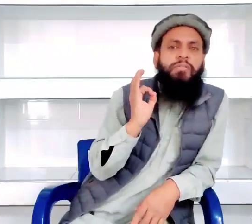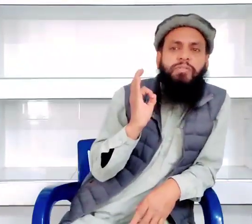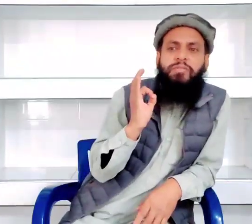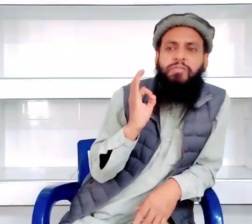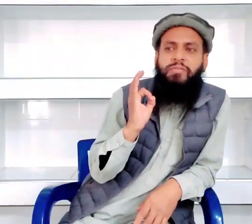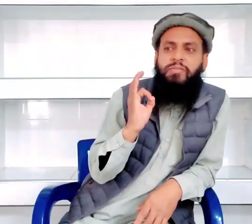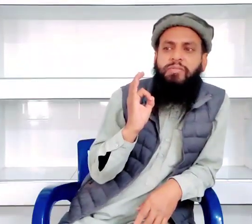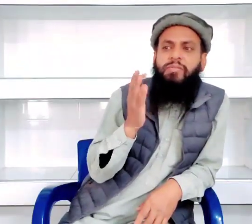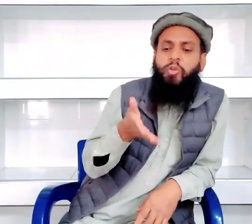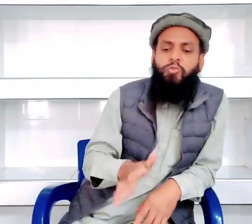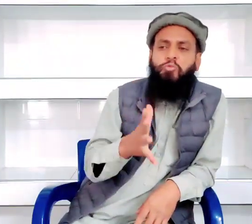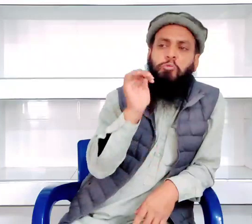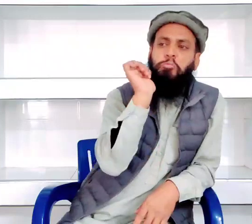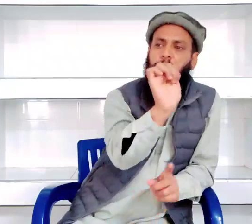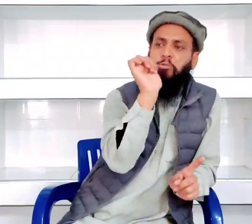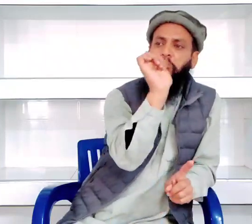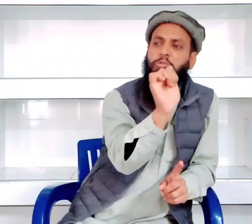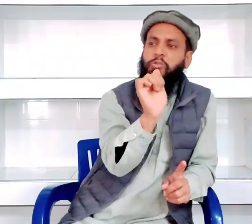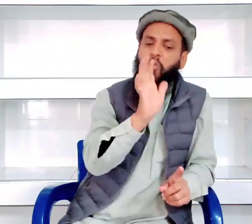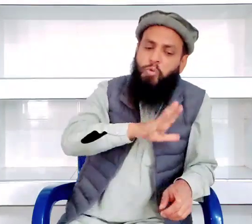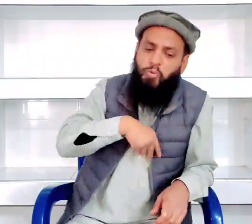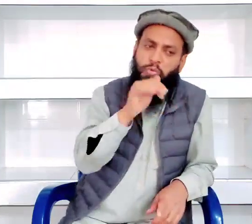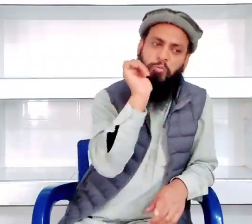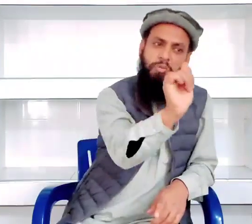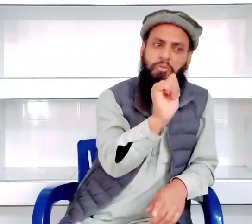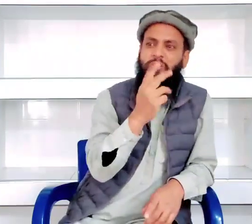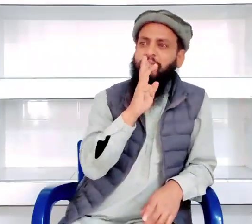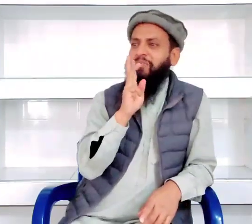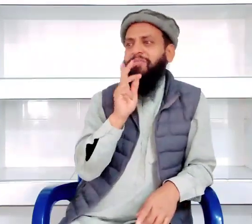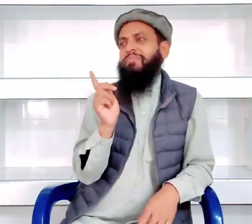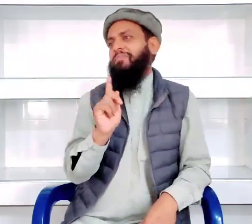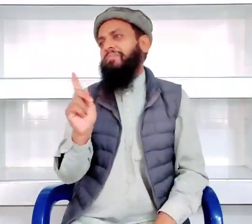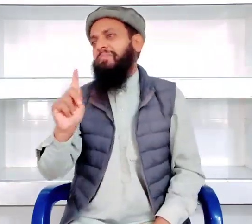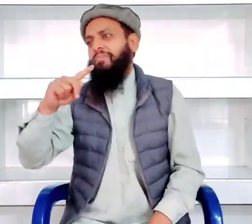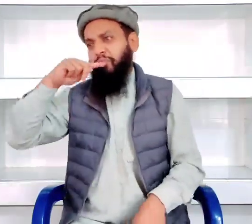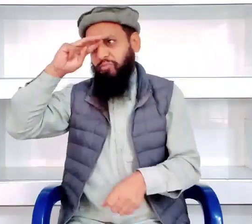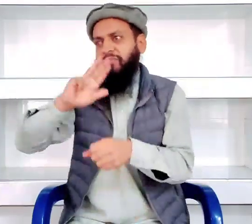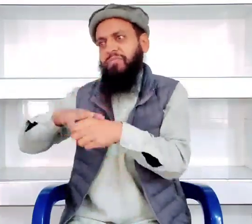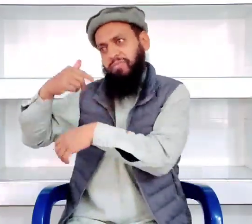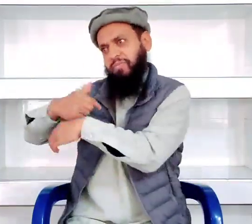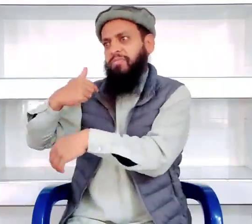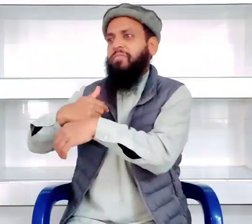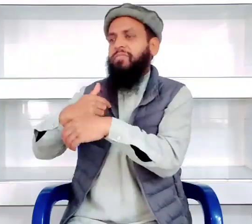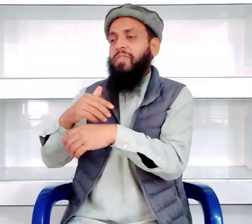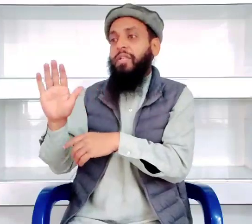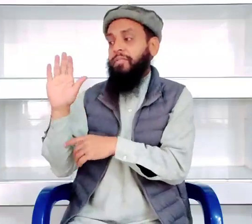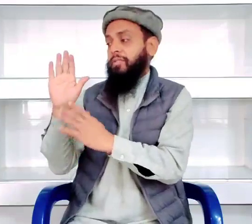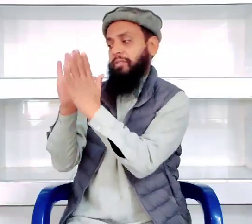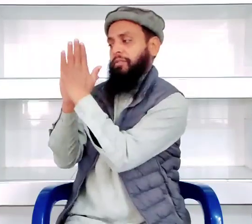ہے حدیث میں لفظ ہے نہ رسول اللہ صلی اللہ علیہ وسلم ہم بیع الحساب ہے